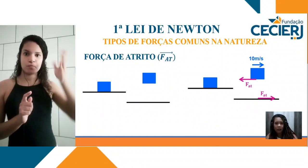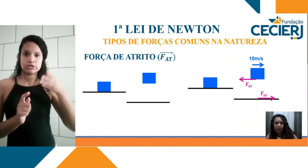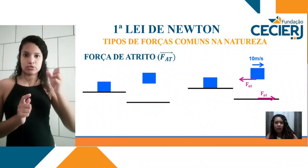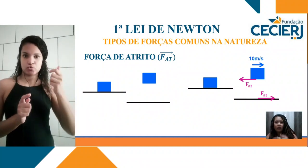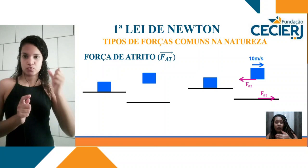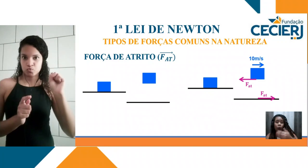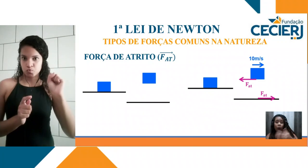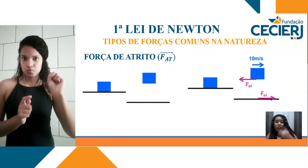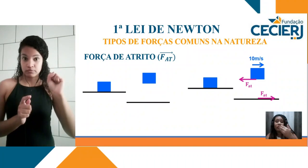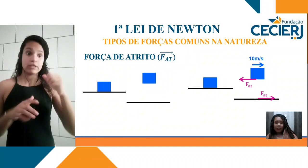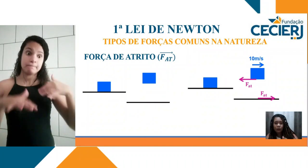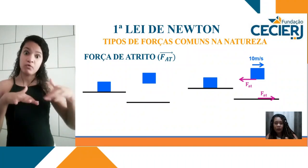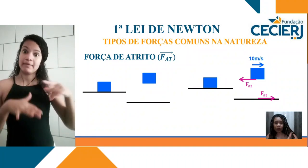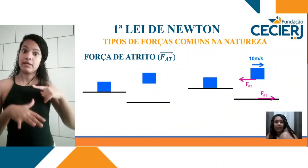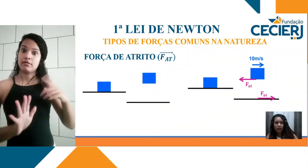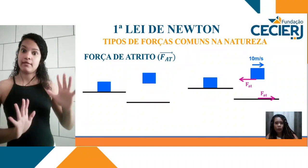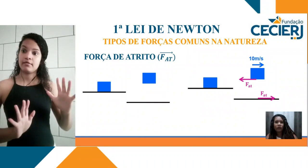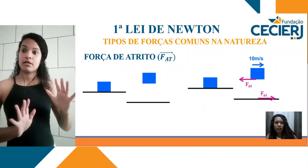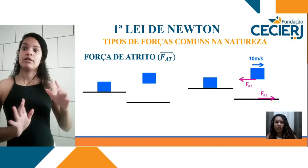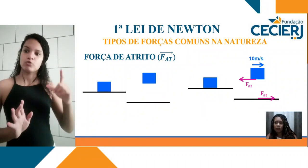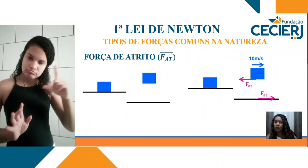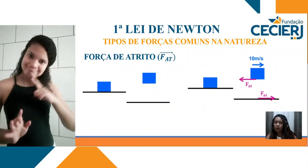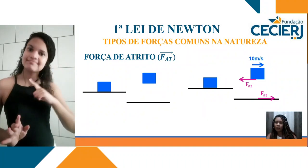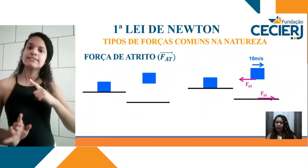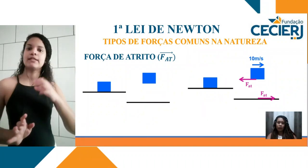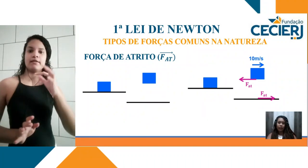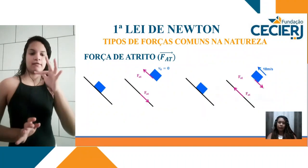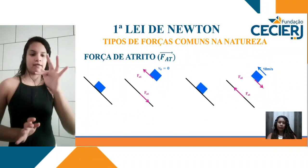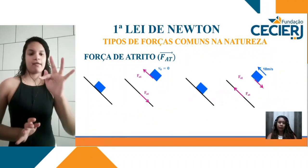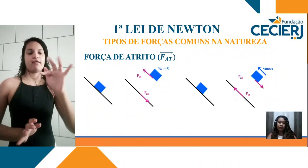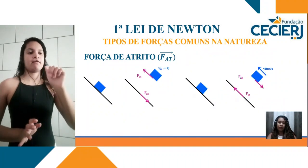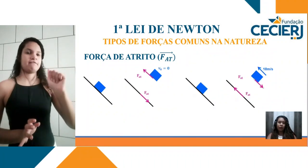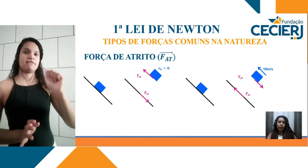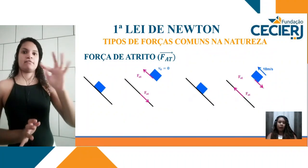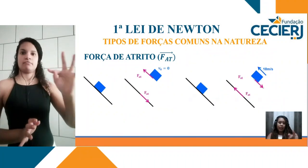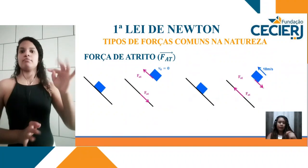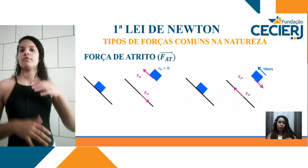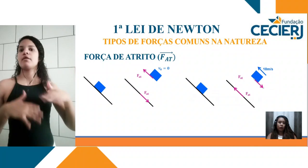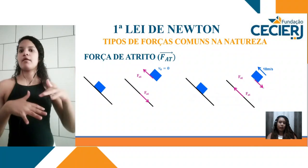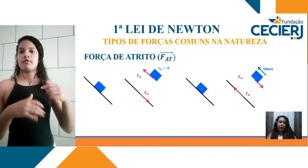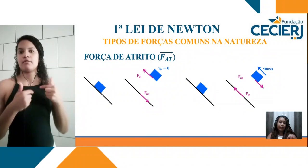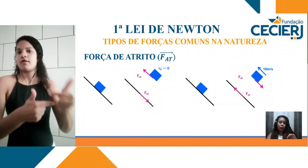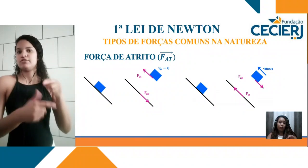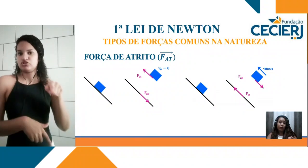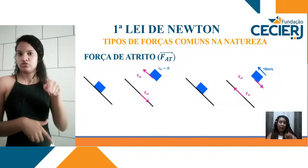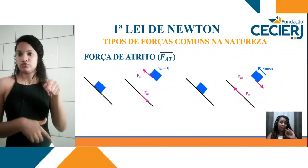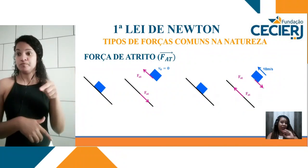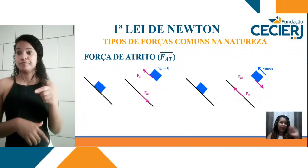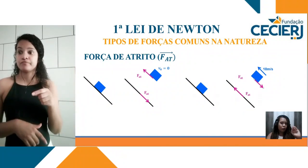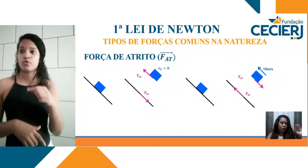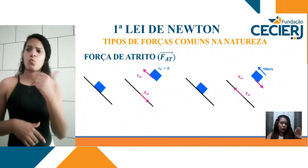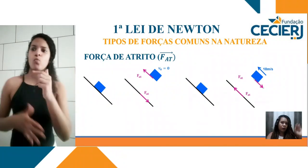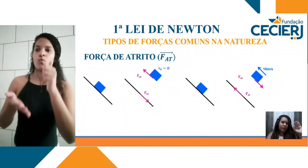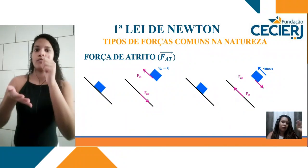mover, como ele está se movendo, existe uma força de atrito sim trabalhando nele. Esse outro aqui, ele é um bloquinho que está